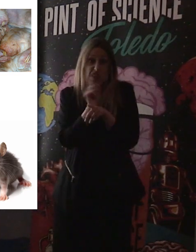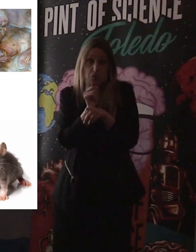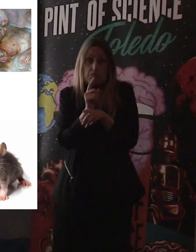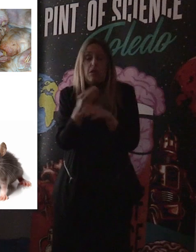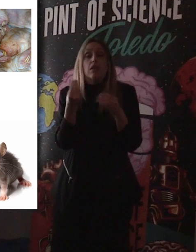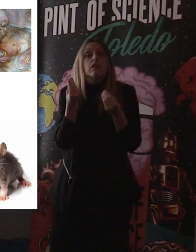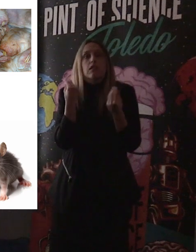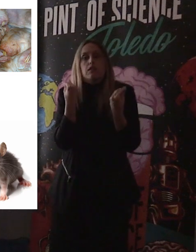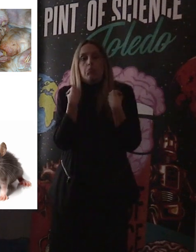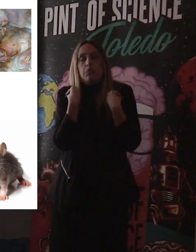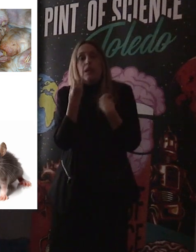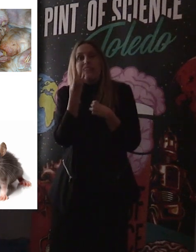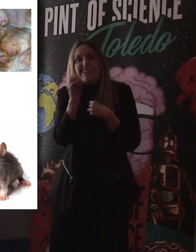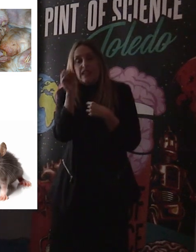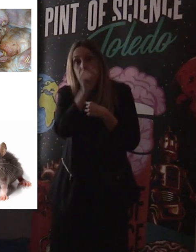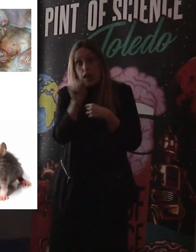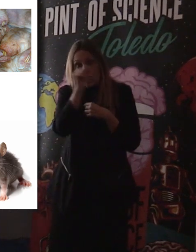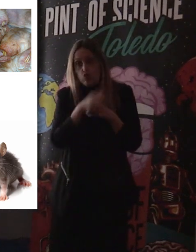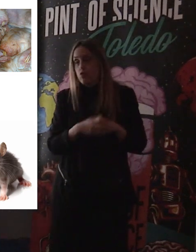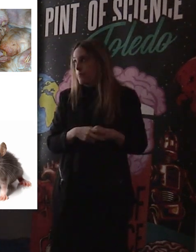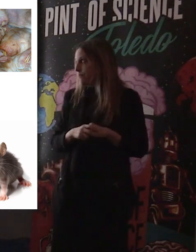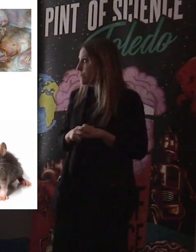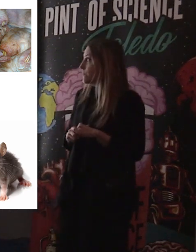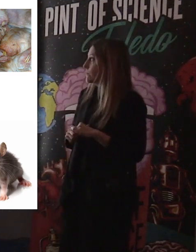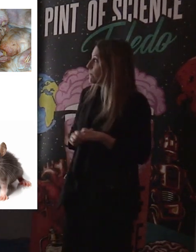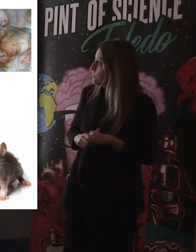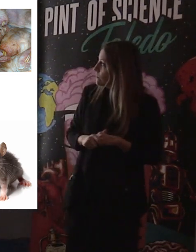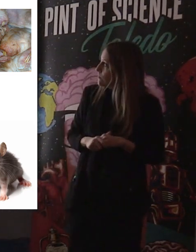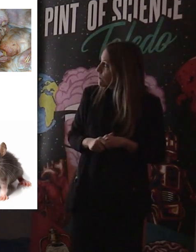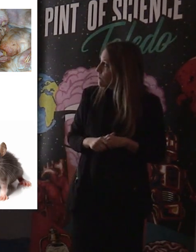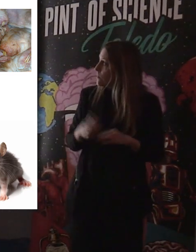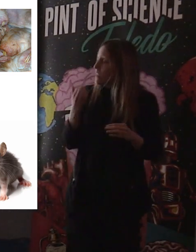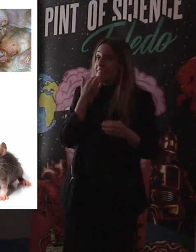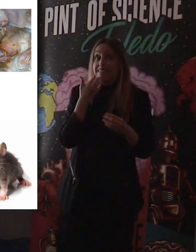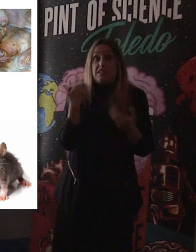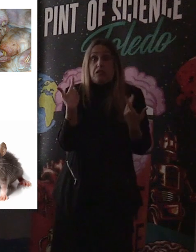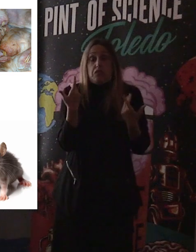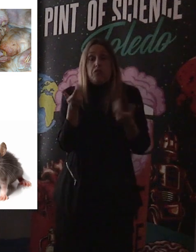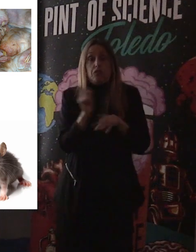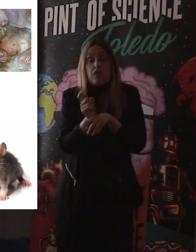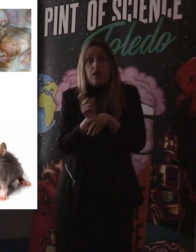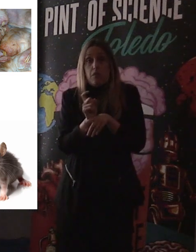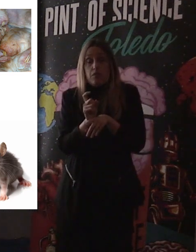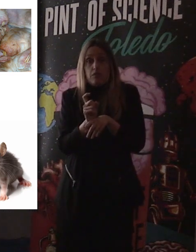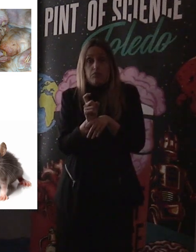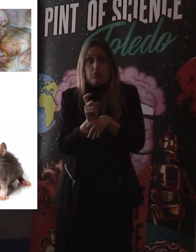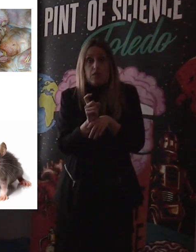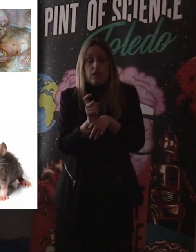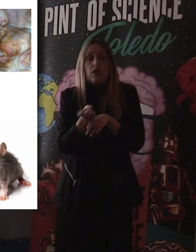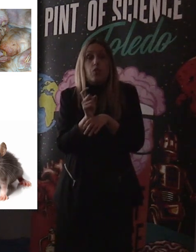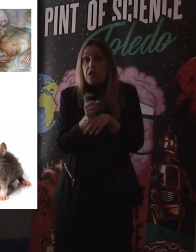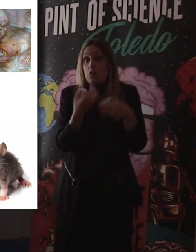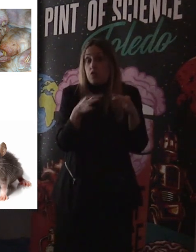30 años. Tiene una longevidad de 30 años. Si fuera un ratón, viviera solo 3